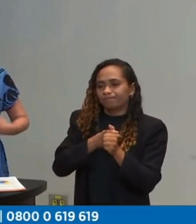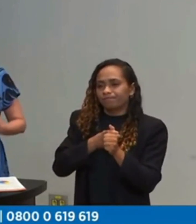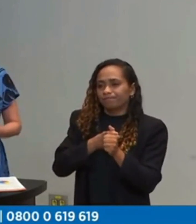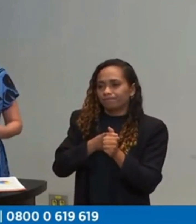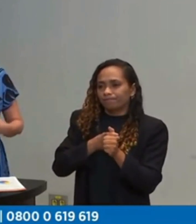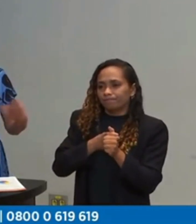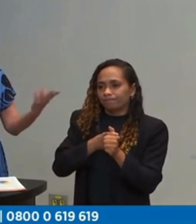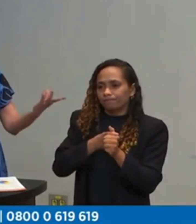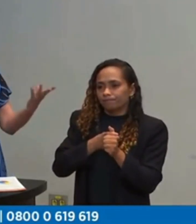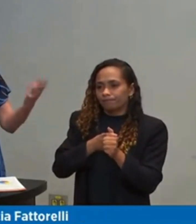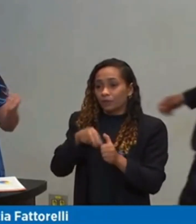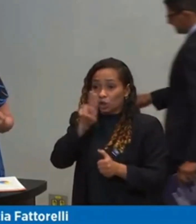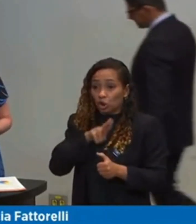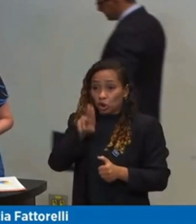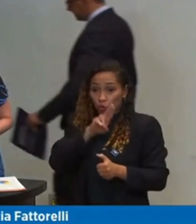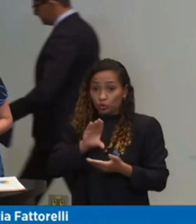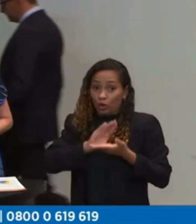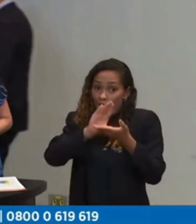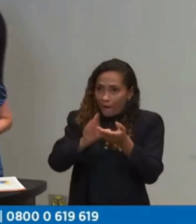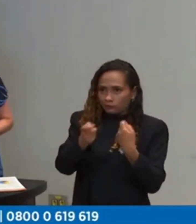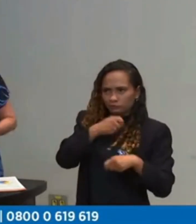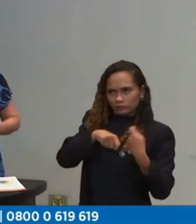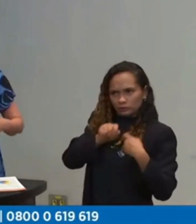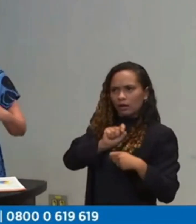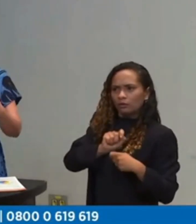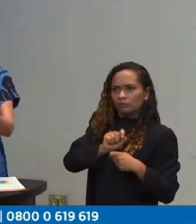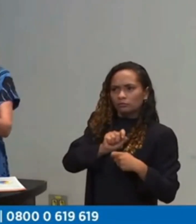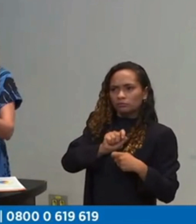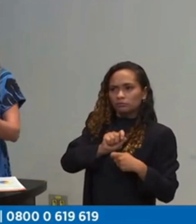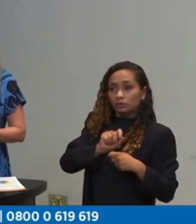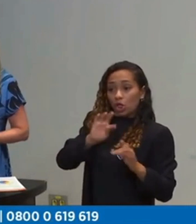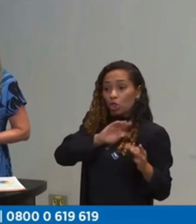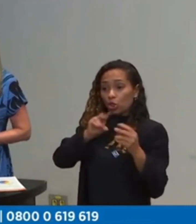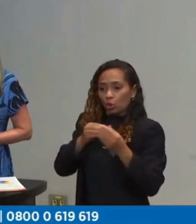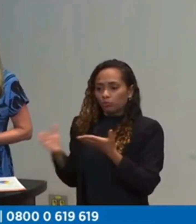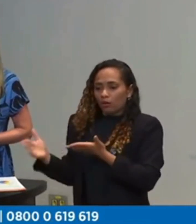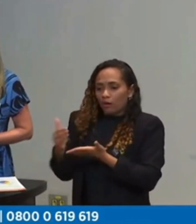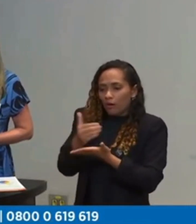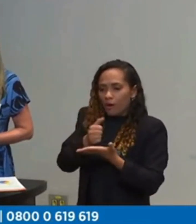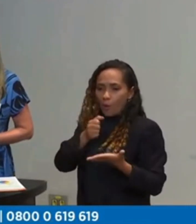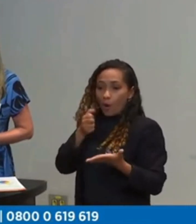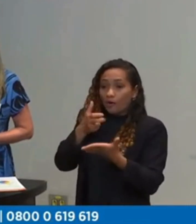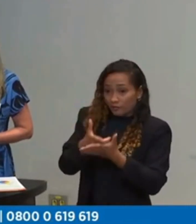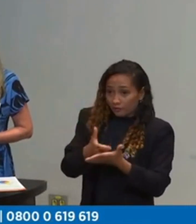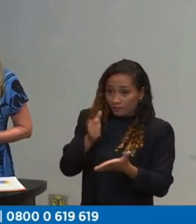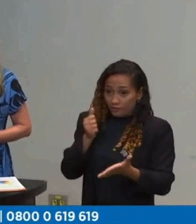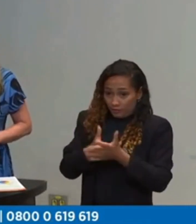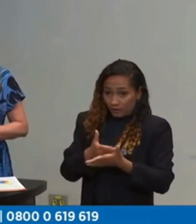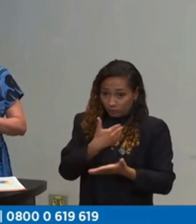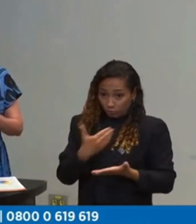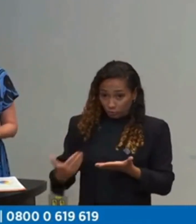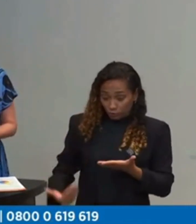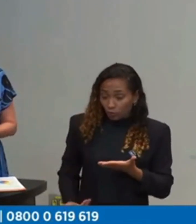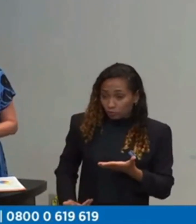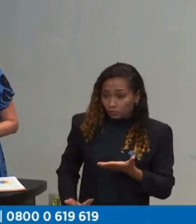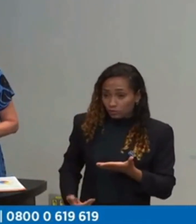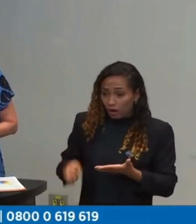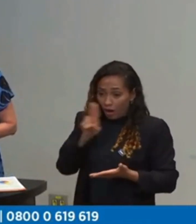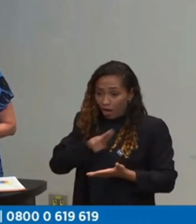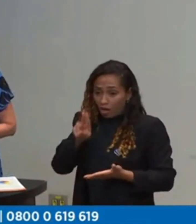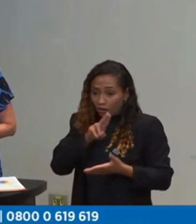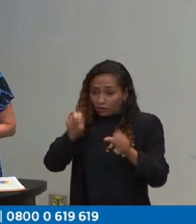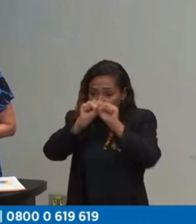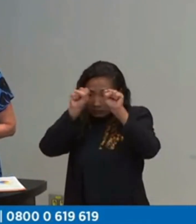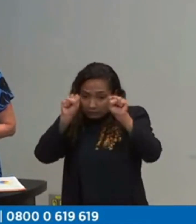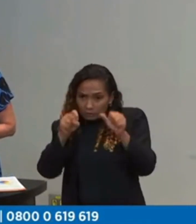Que consome não só os recursos financeiros, tudo que se arrecada com a venda de títulos públicos é consumido no